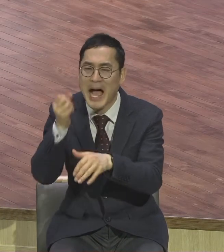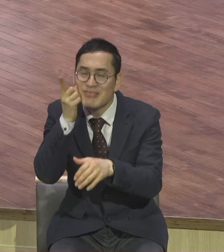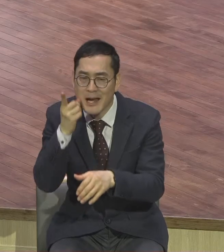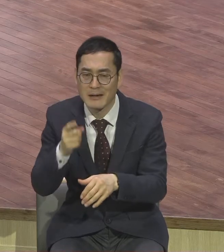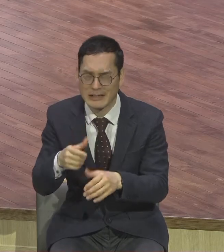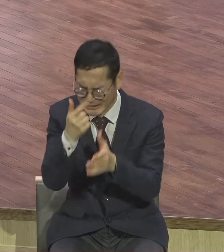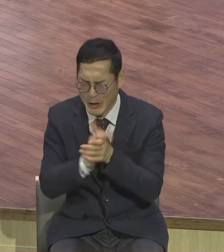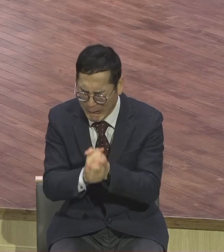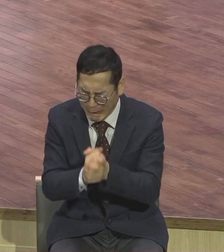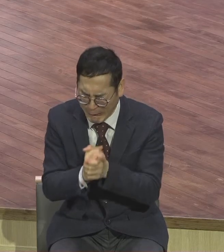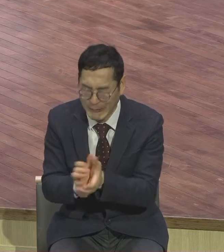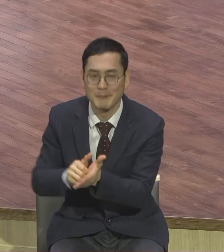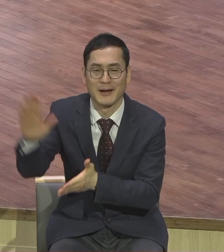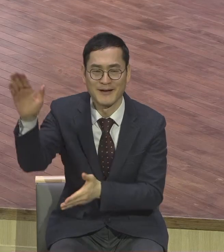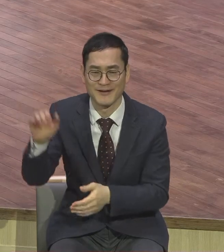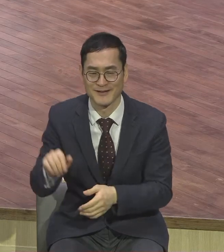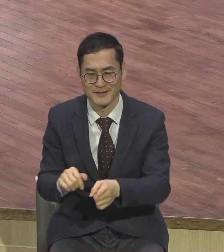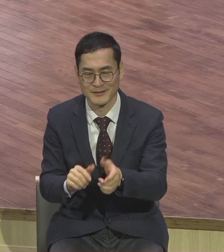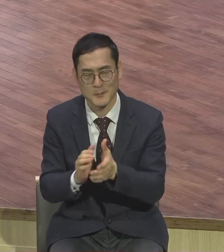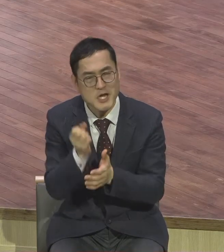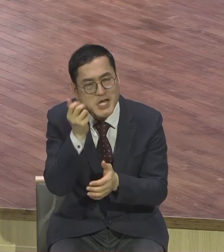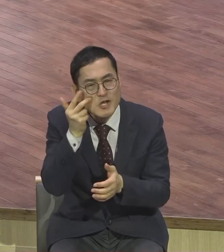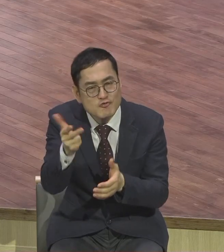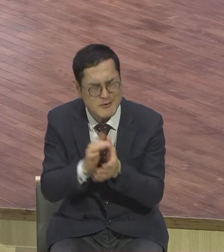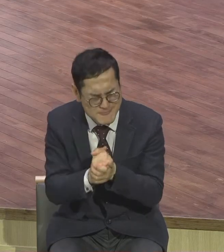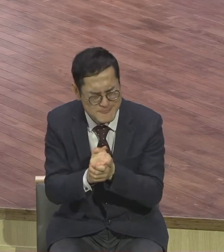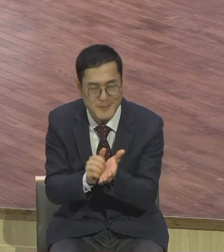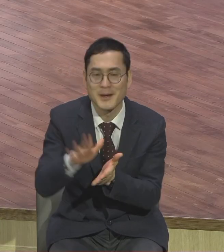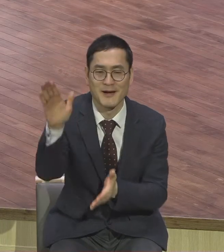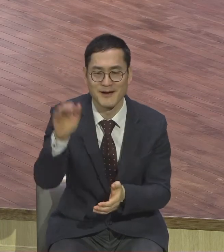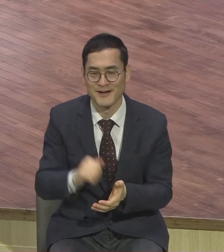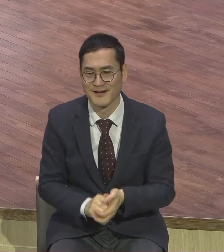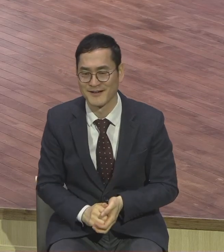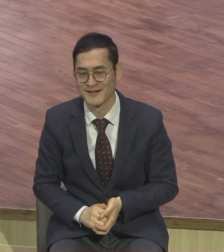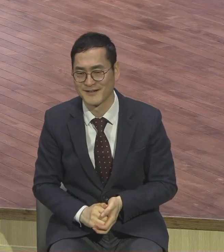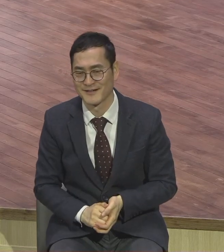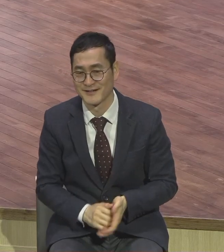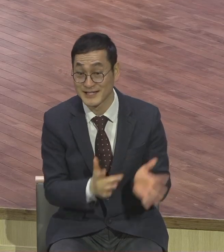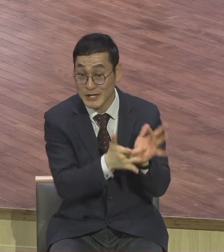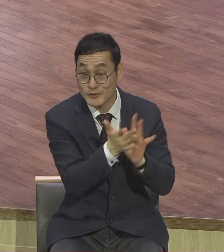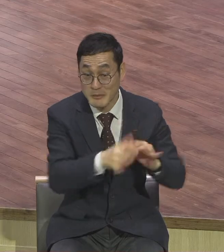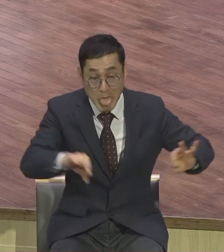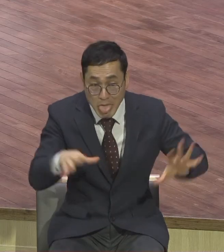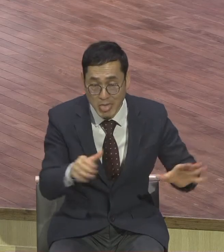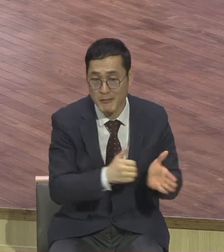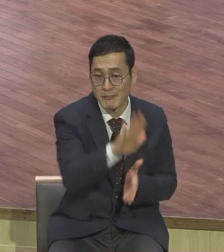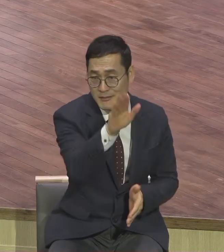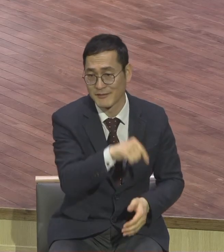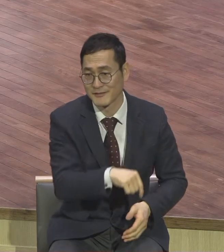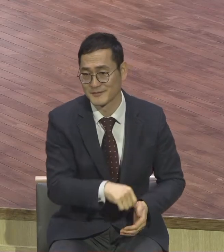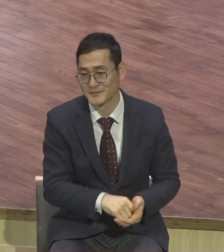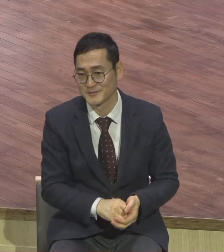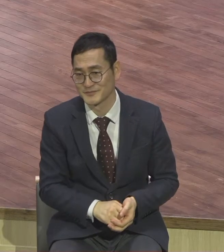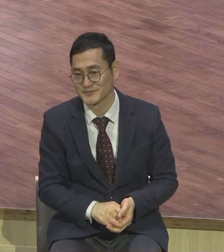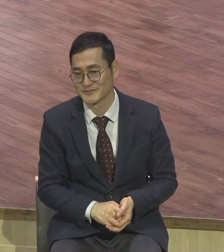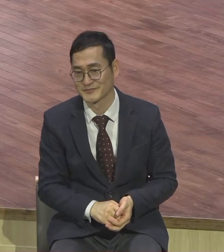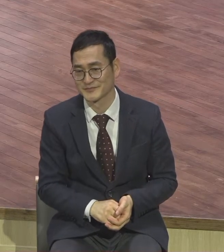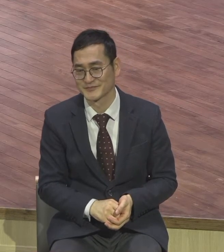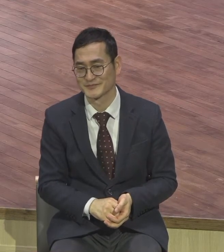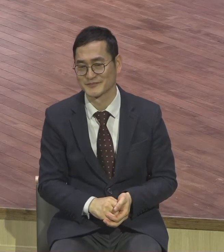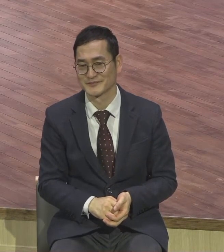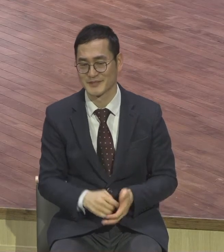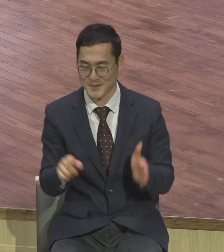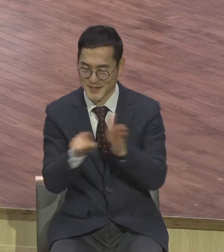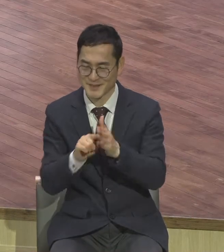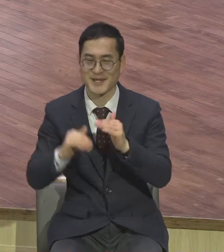여러분은 예수님은 한방에 한방에 하지 마시고 계속해 보시기 바랍니다. 나갈 때까지 그냥 끝장을 보는 거예요. 그렇게